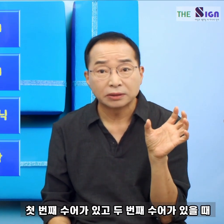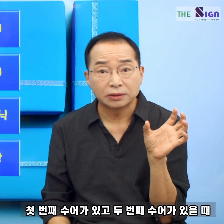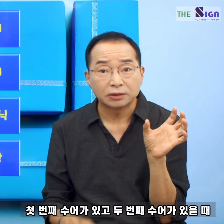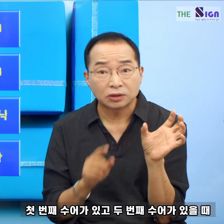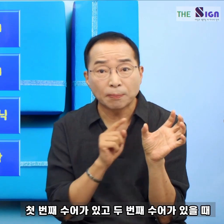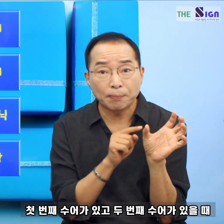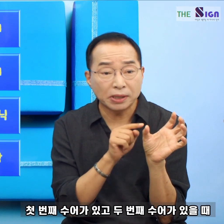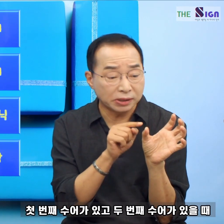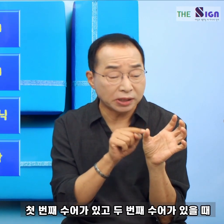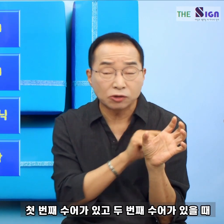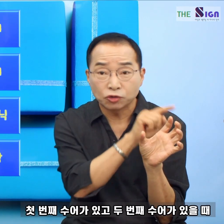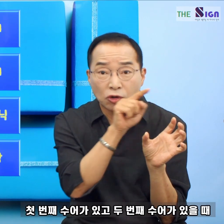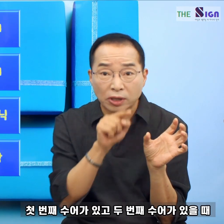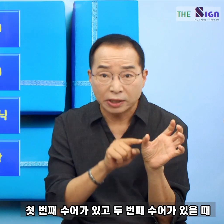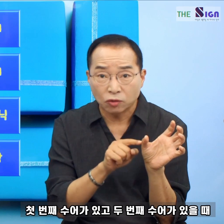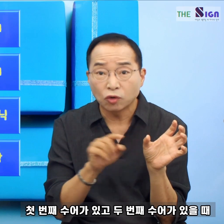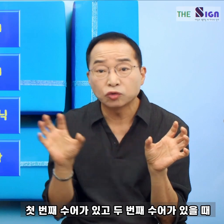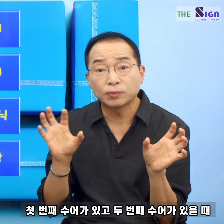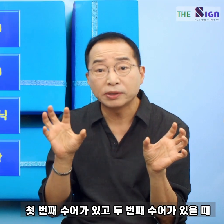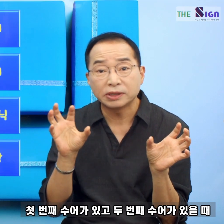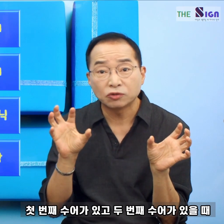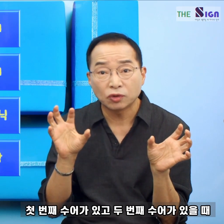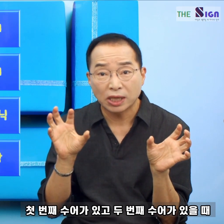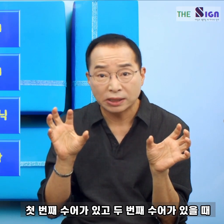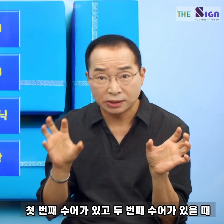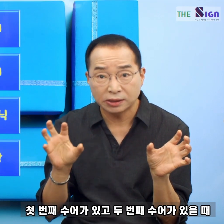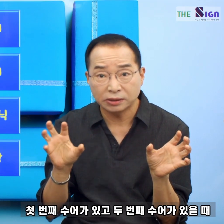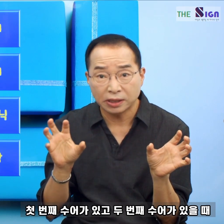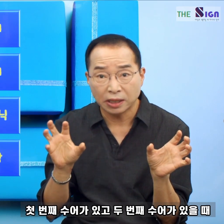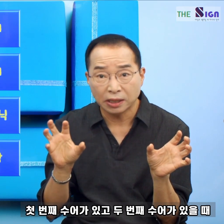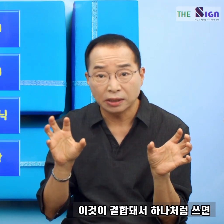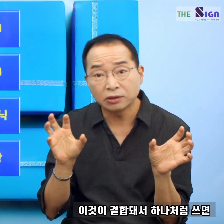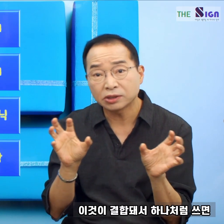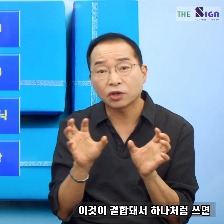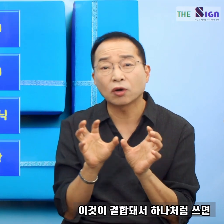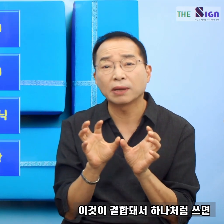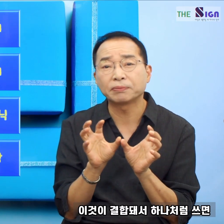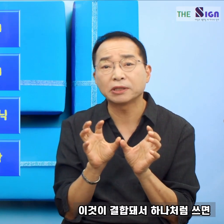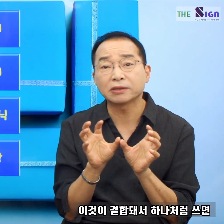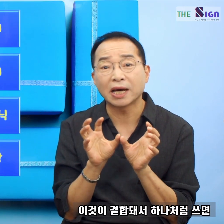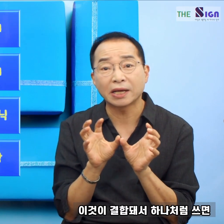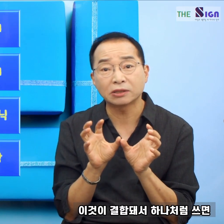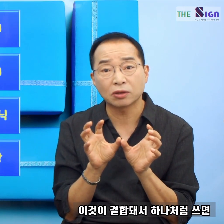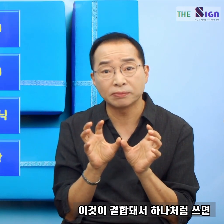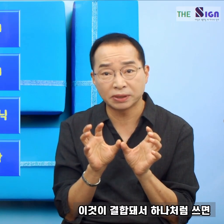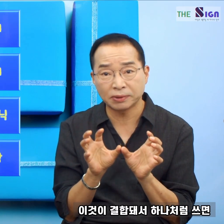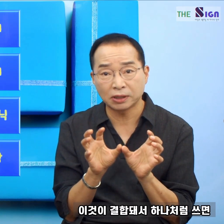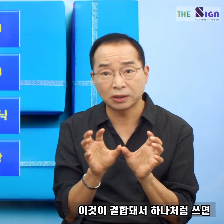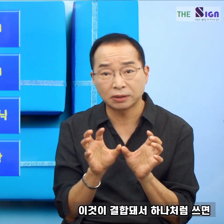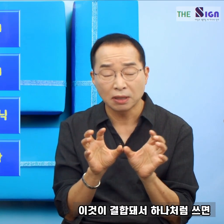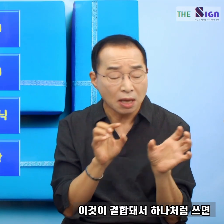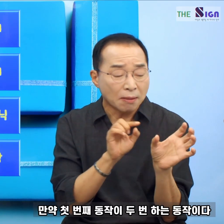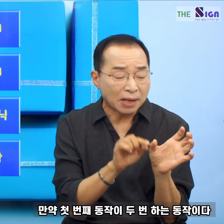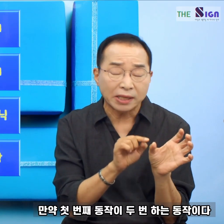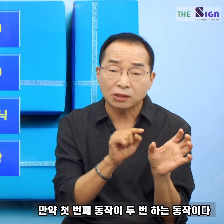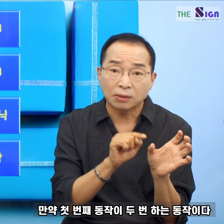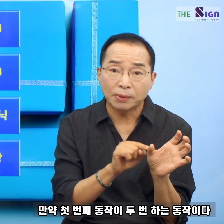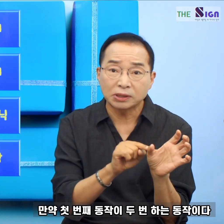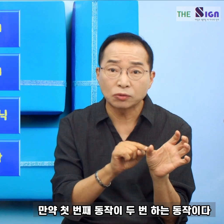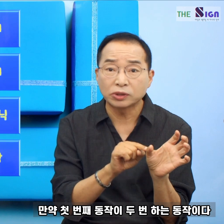그 첫 번째 수어가 있고 두 번째 수어가 있을 때 이것이 결합돼서 하나처럼 쓰면은 만약 첫 번째 동작이